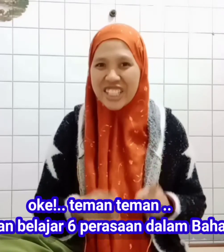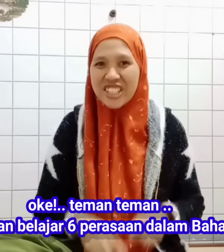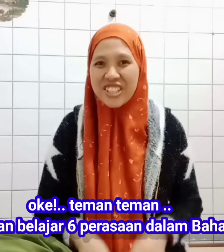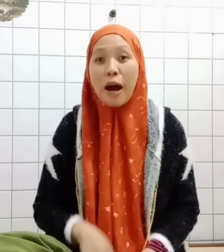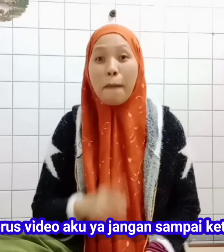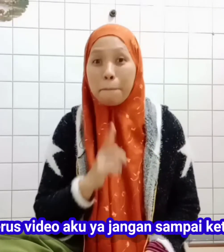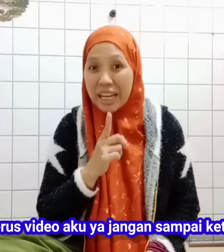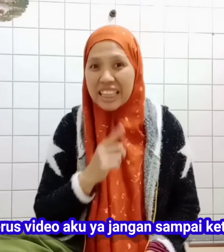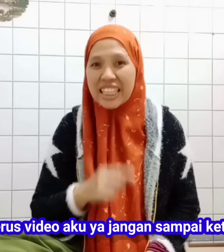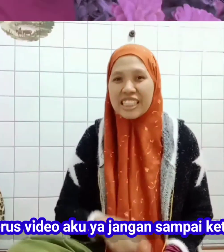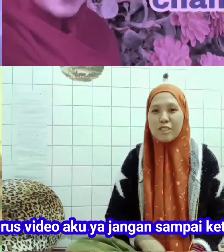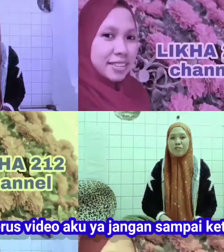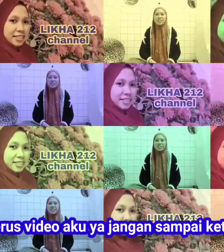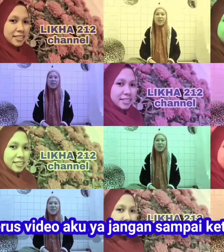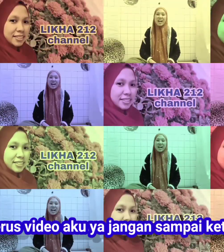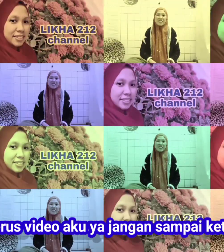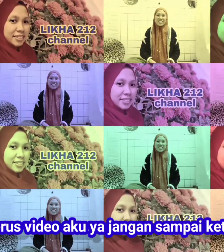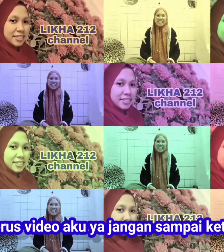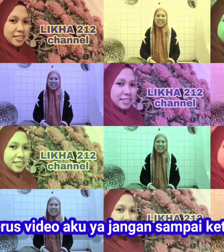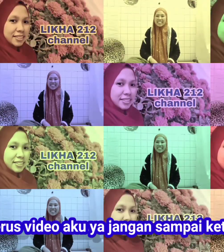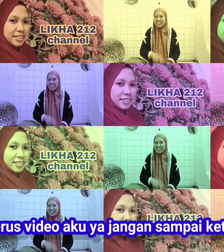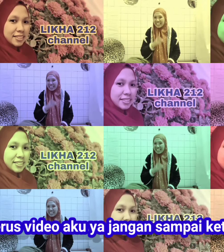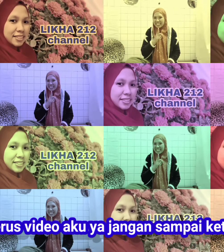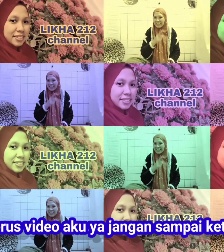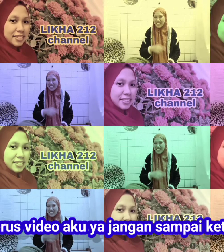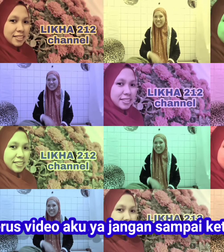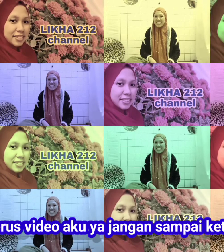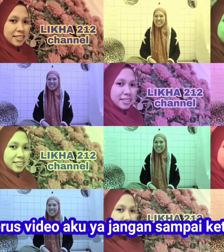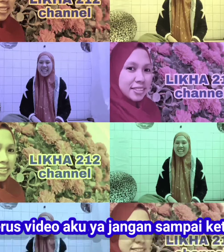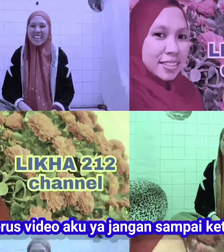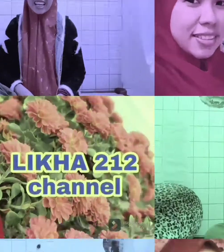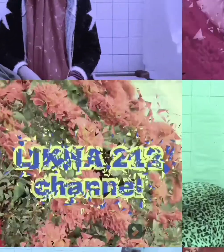Bisindo. Pantengin terus video aku ya, jangan sampai